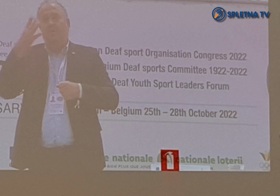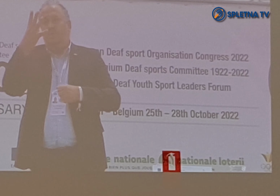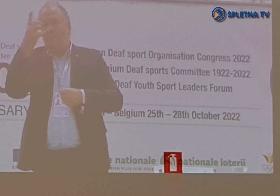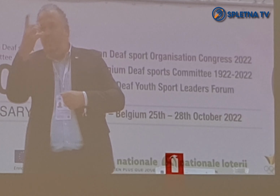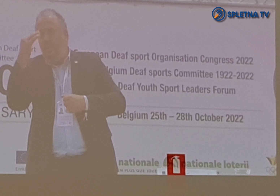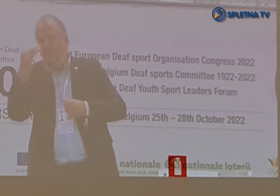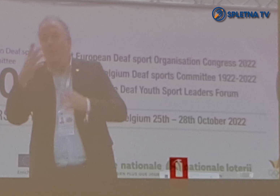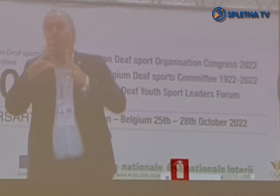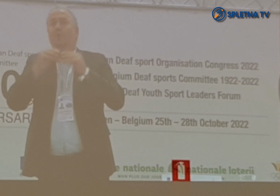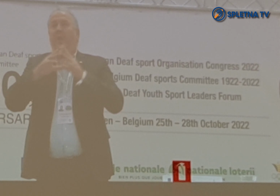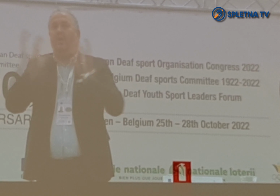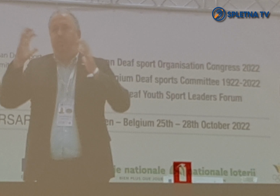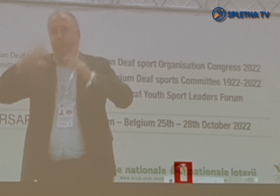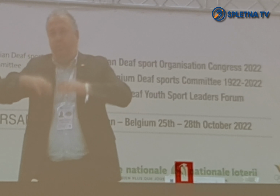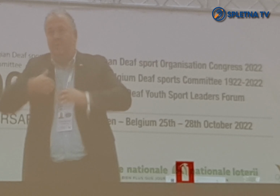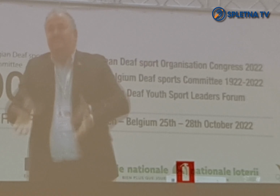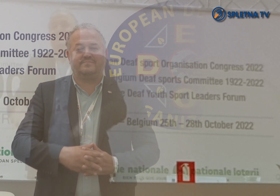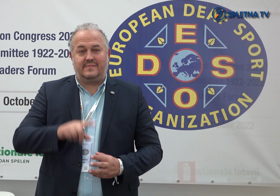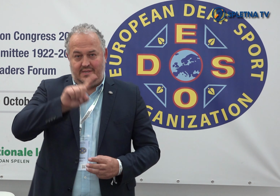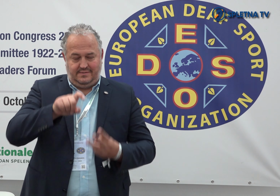Muzika Muzika Muzika